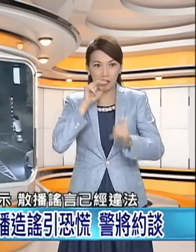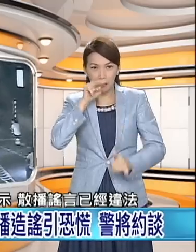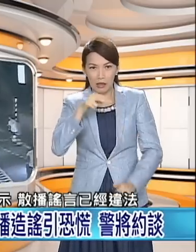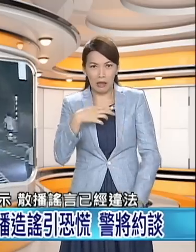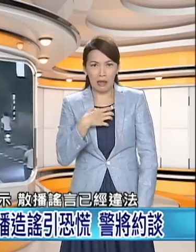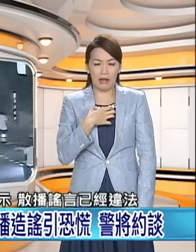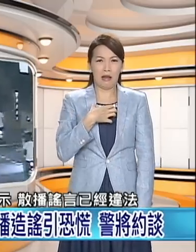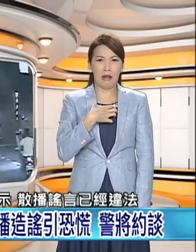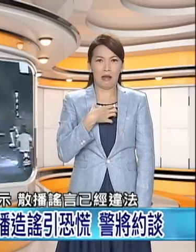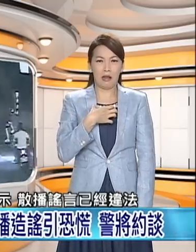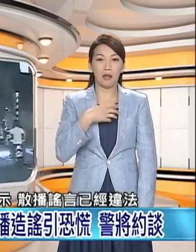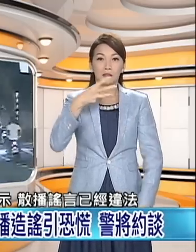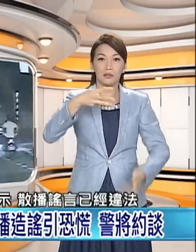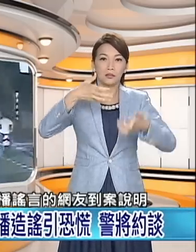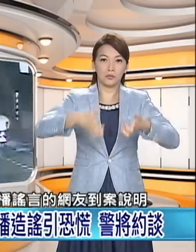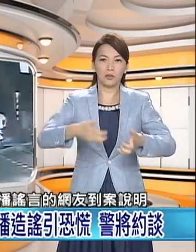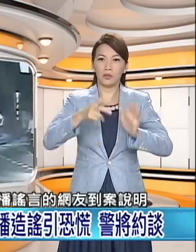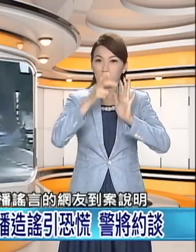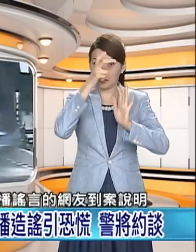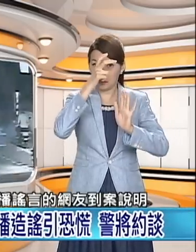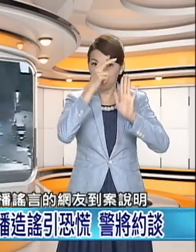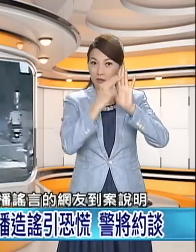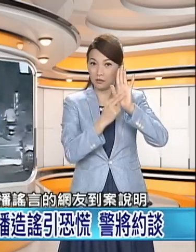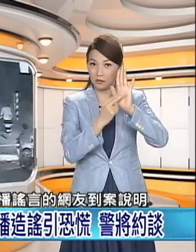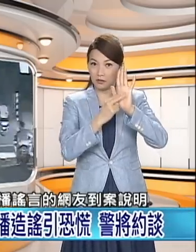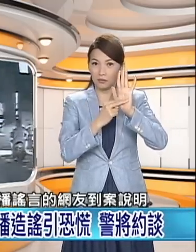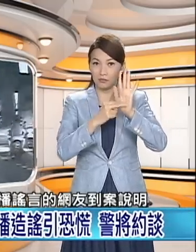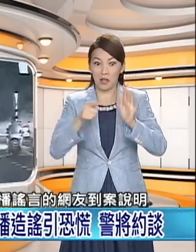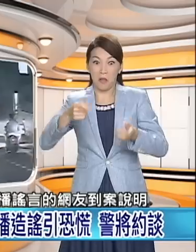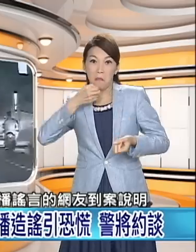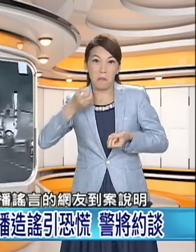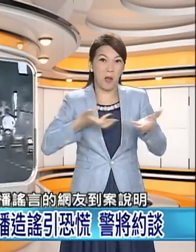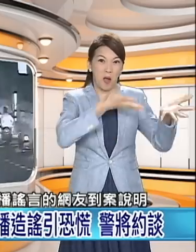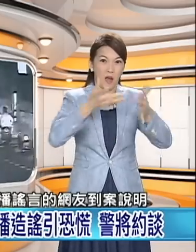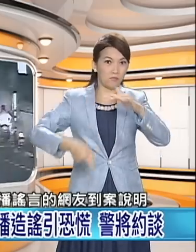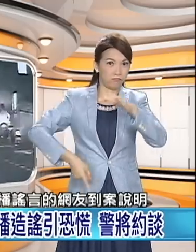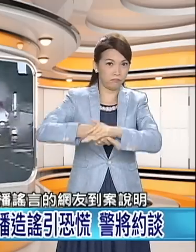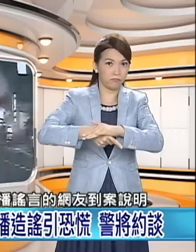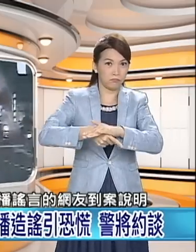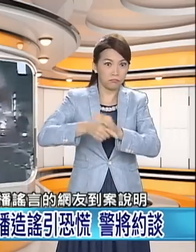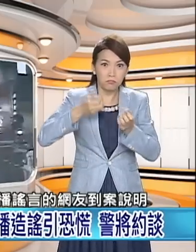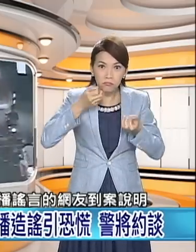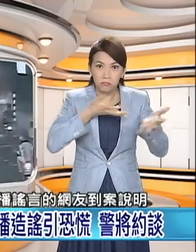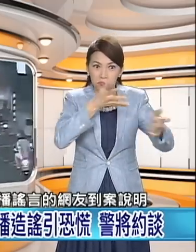已经违法，将会约谈散播谣言的网友到案说明。